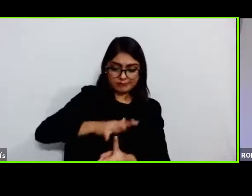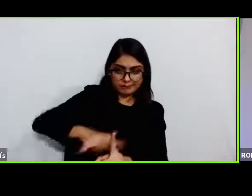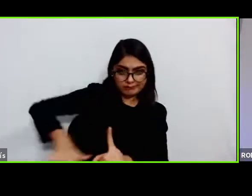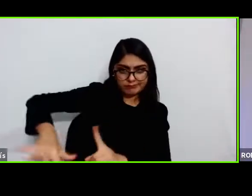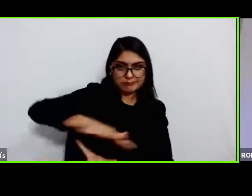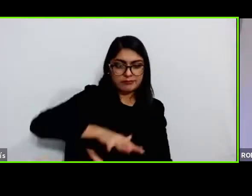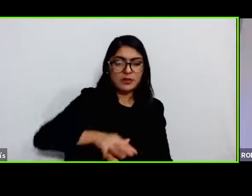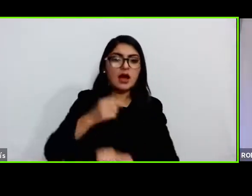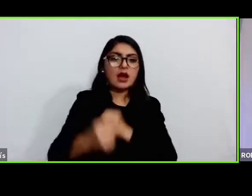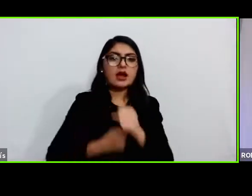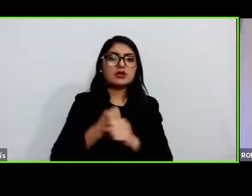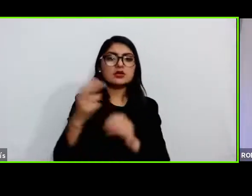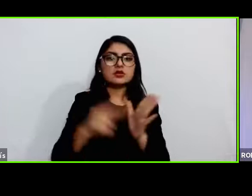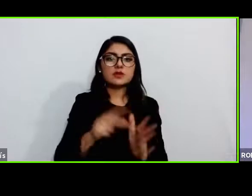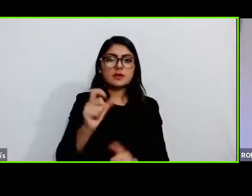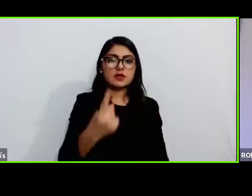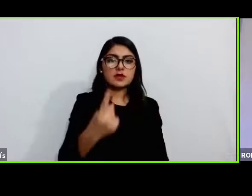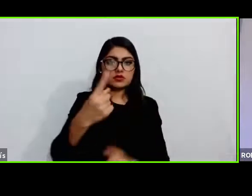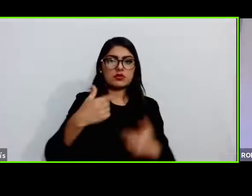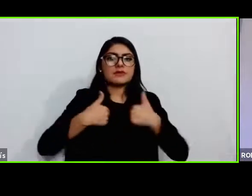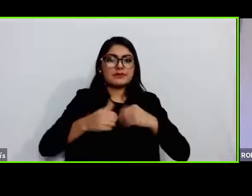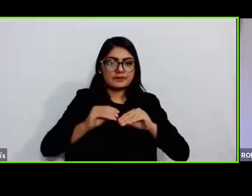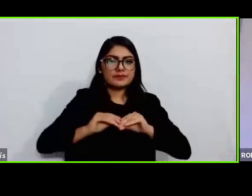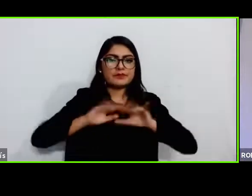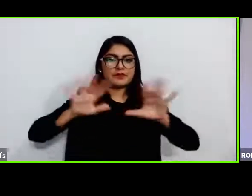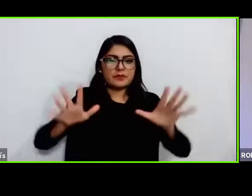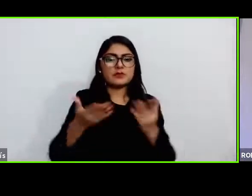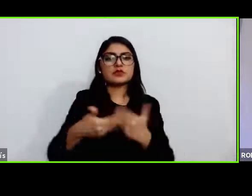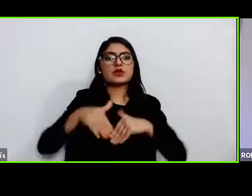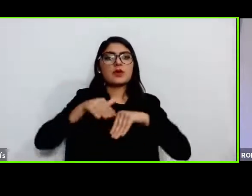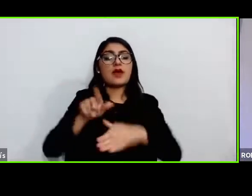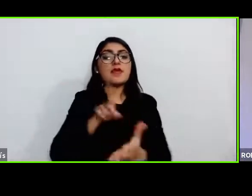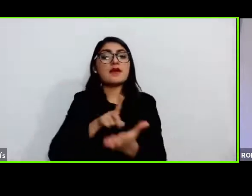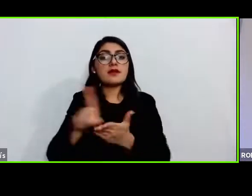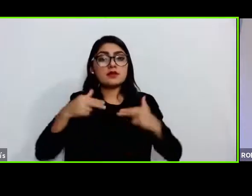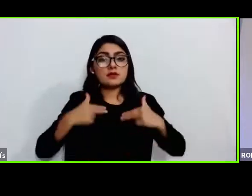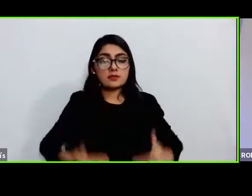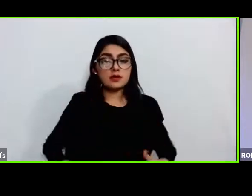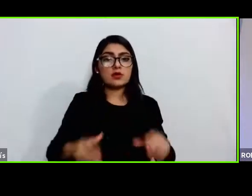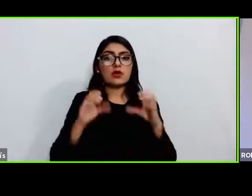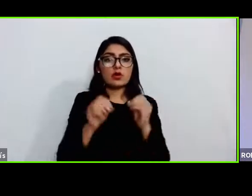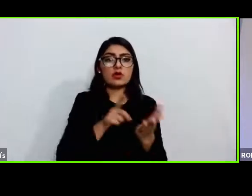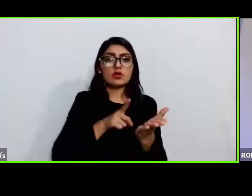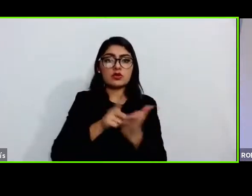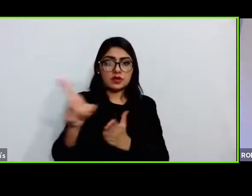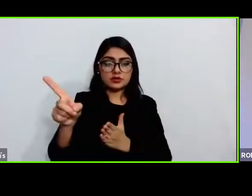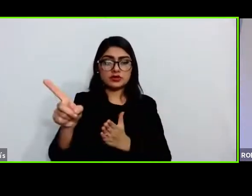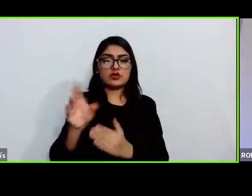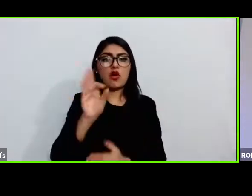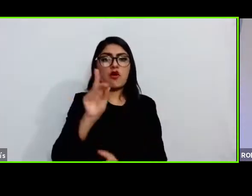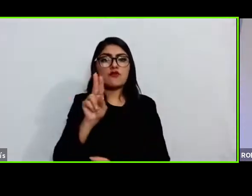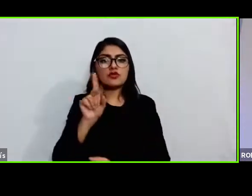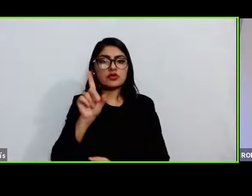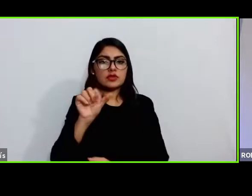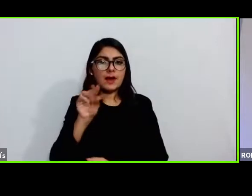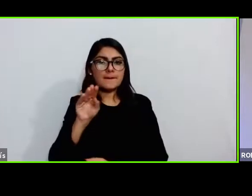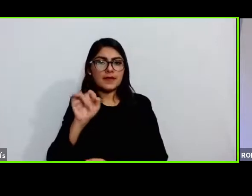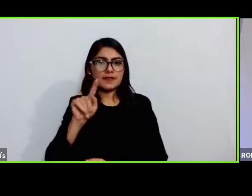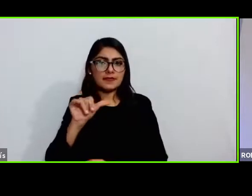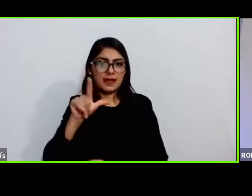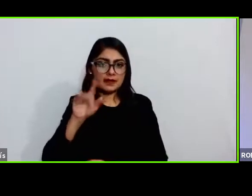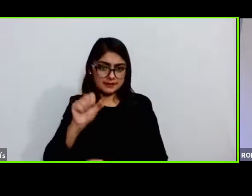hablamos de derechos humanos o derechos fundamentales. Como ya mencioné, nuestra Constitución utiliza el término derechos